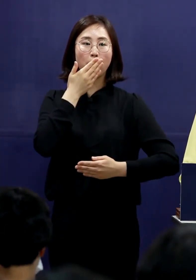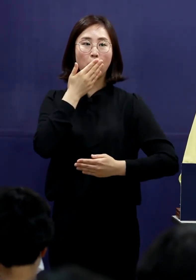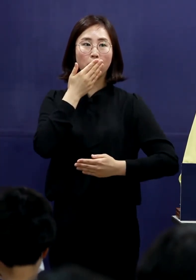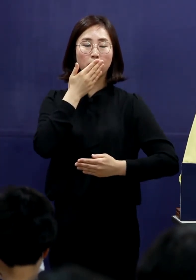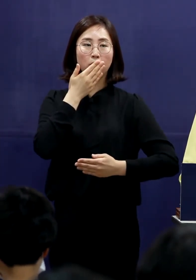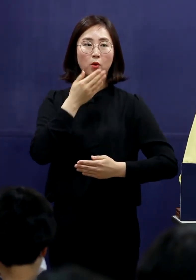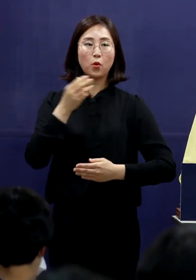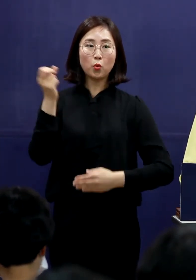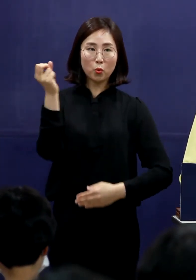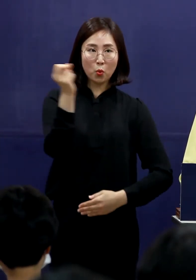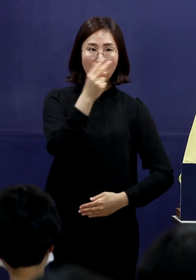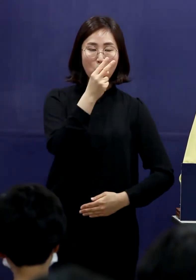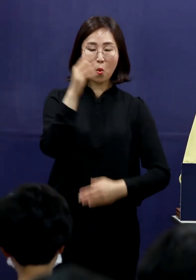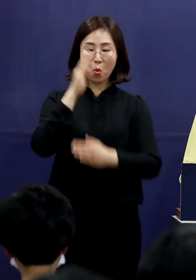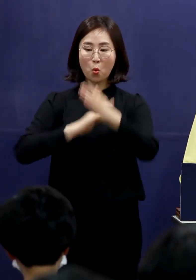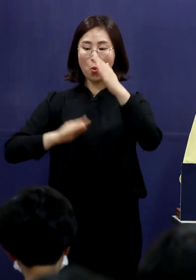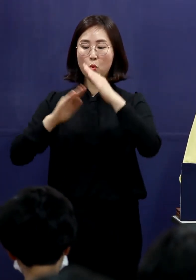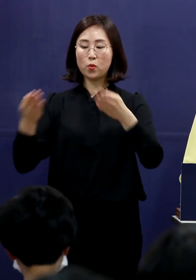우리 공공기관,